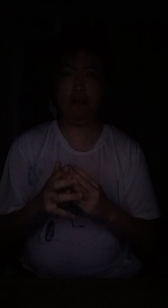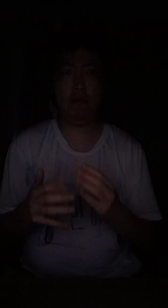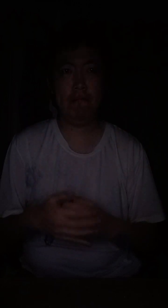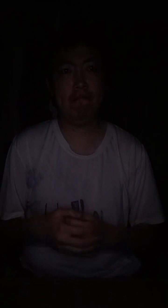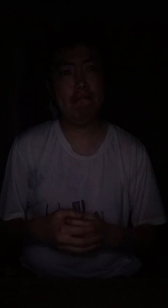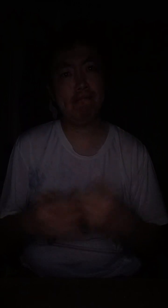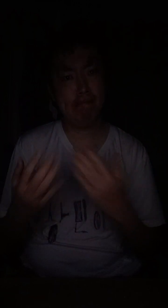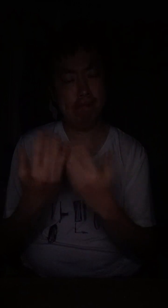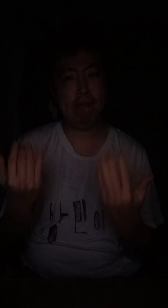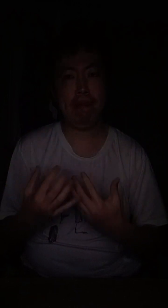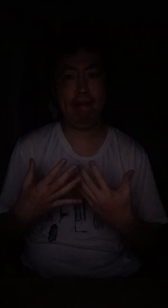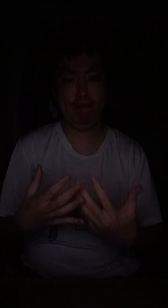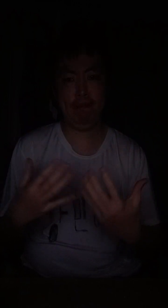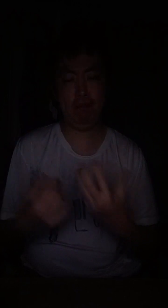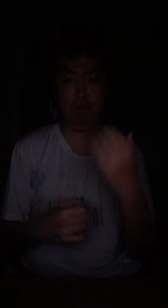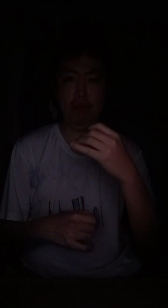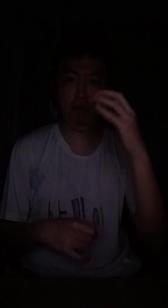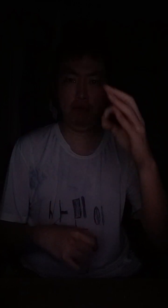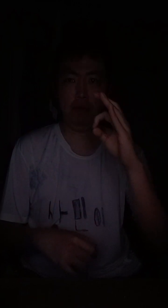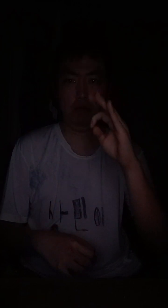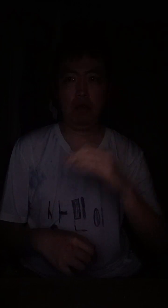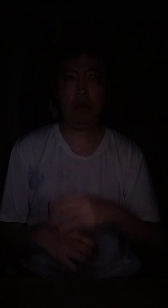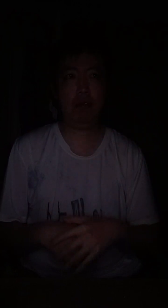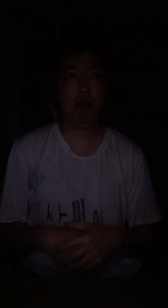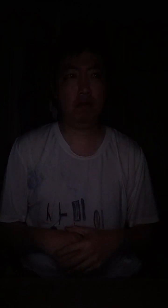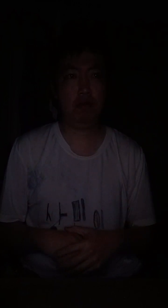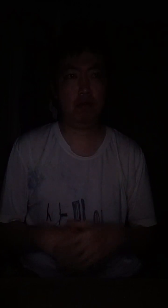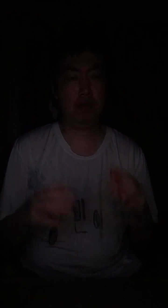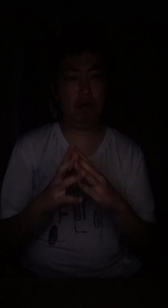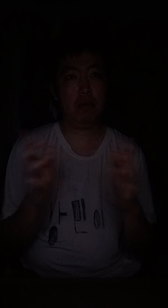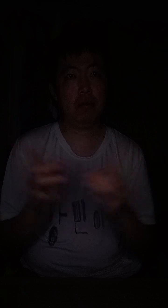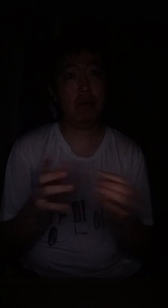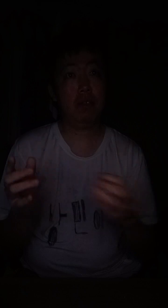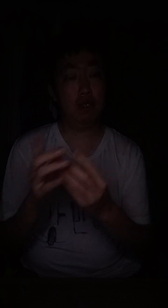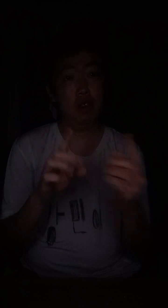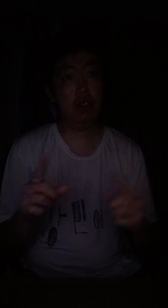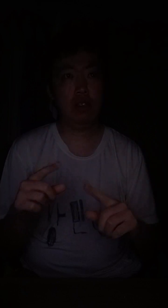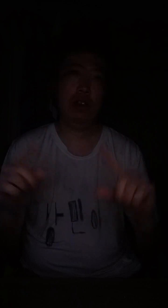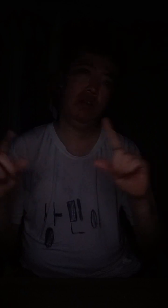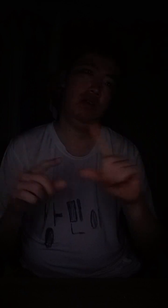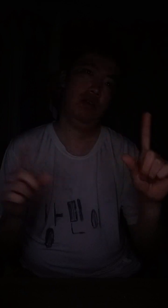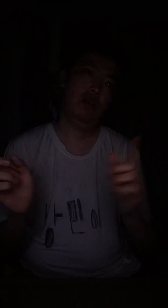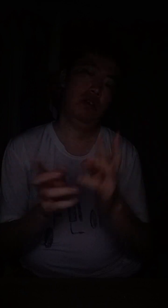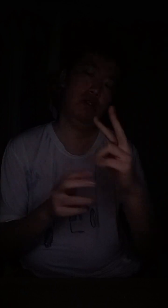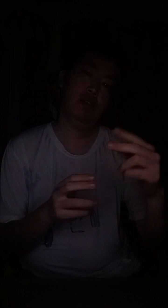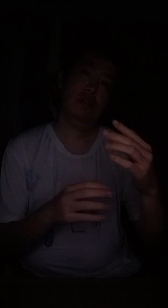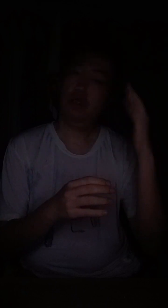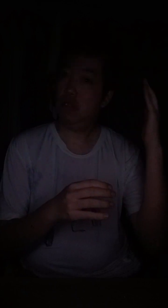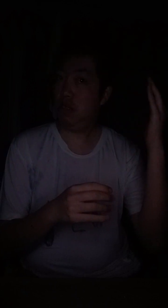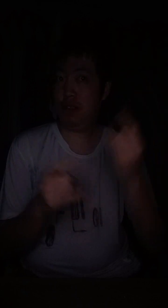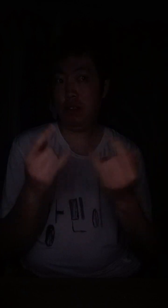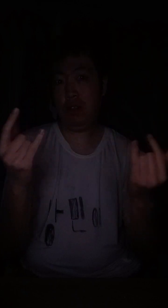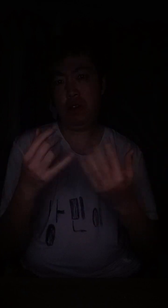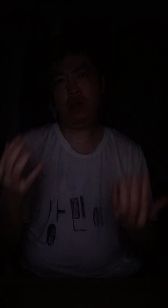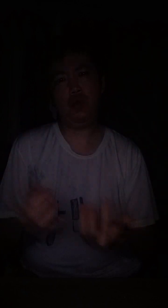저희 경찰에서 더 열심히 활동해서 최근 서울의 한 여대 앞 사진관에서 200명이 넘는 여성 고객의 신체나